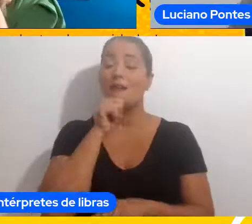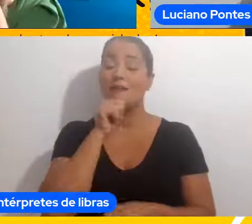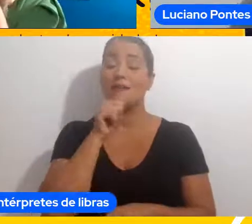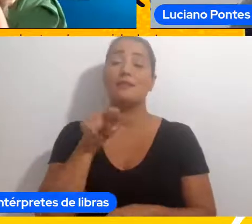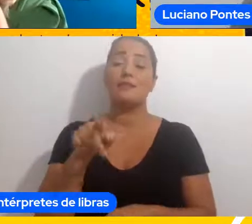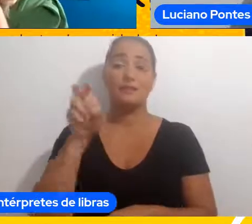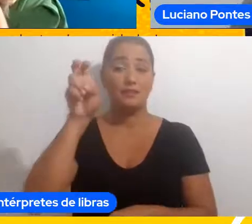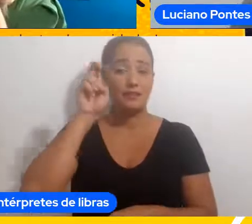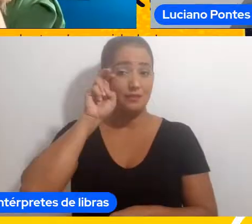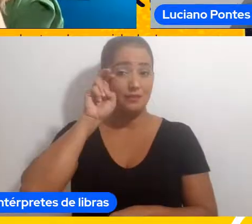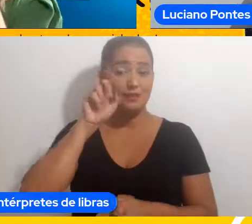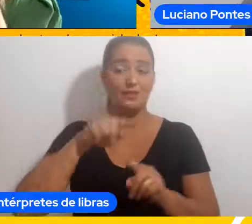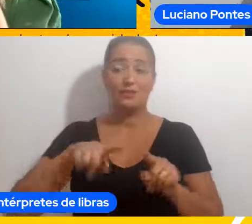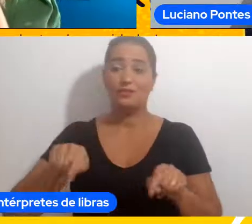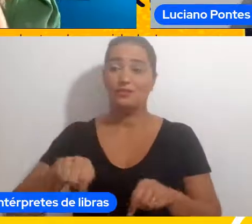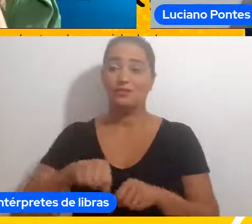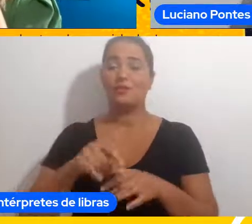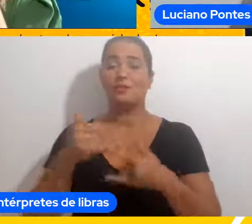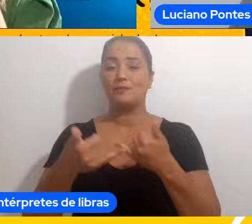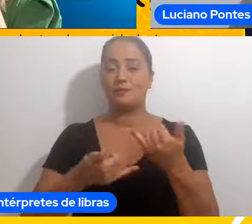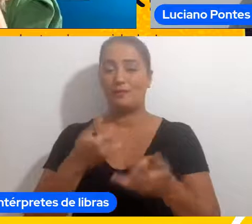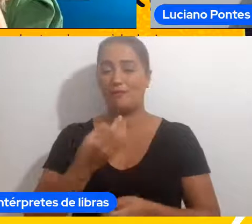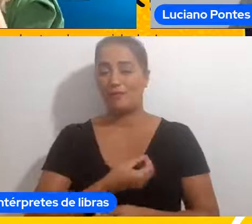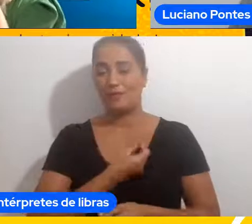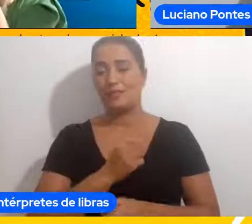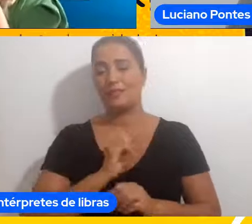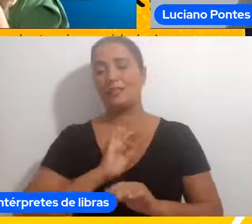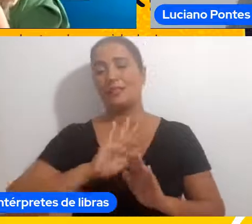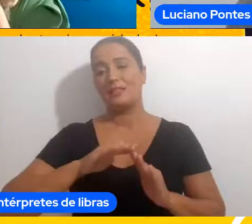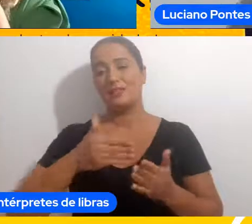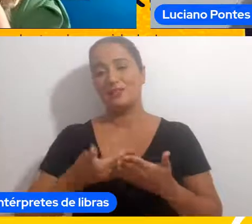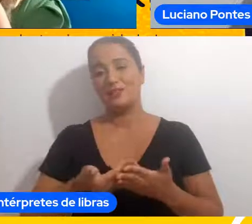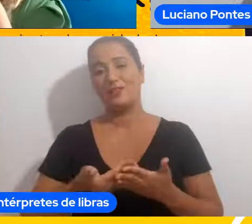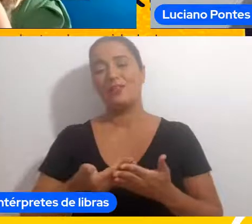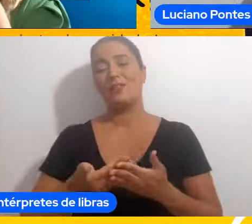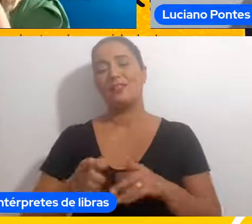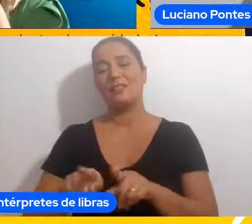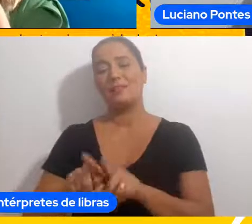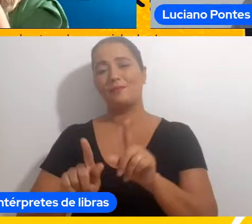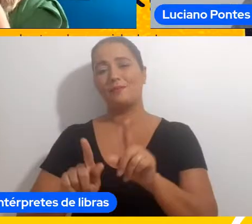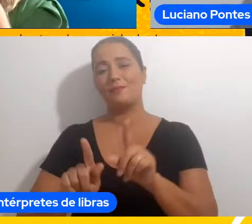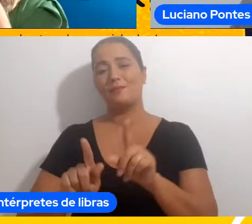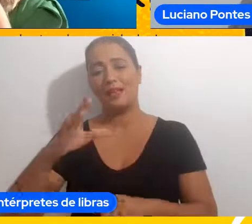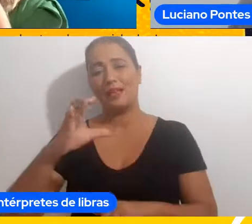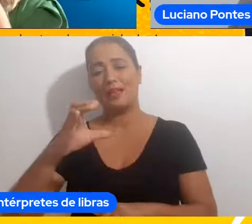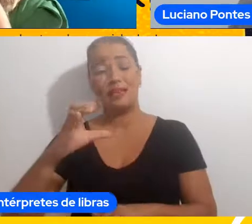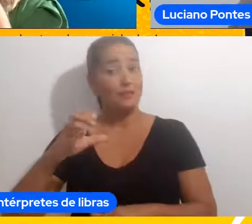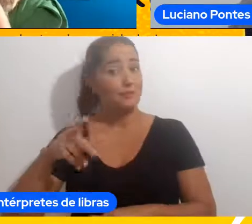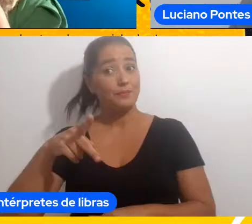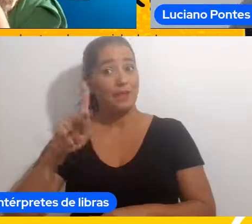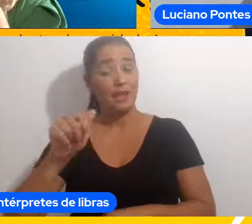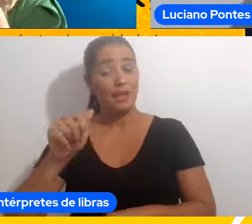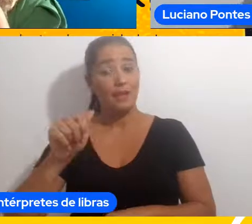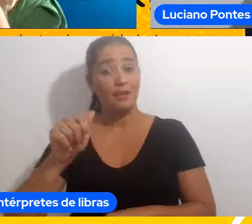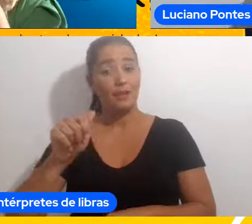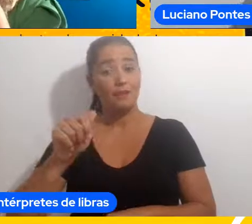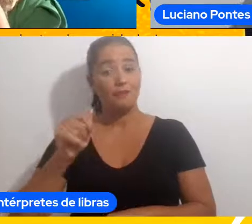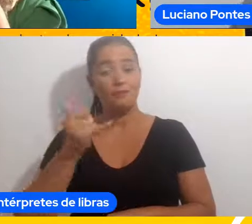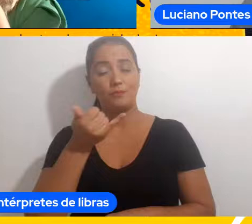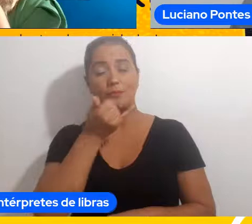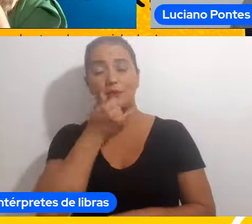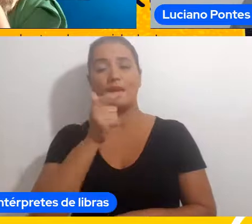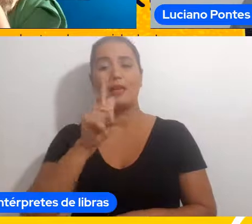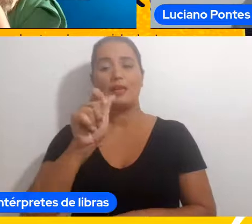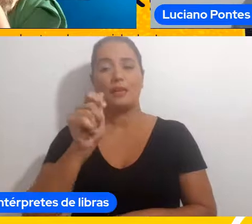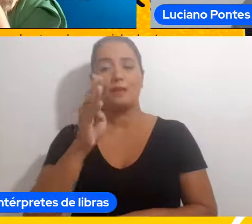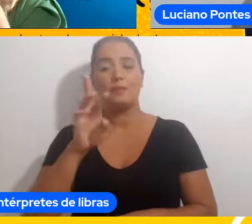do brincar na vida, na escola, na rua e na tela, com Gabriela Romeu, de São Paulo. Ela já esteve aqui com a gente no Pintando Sete, na